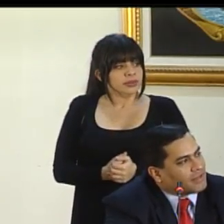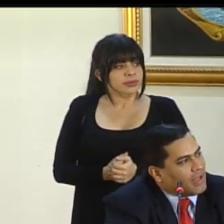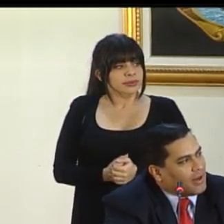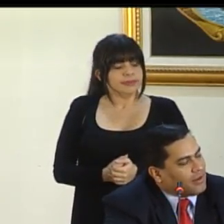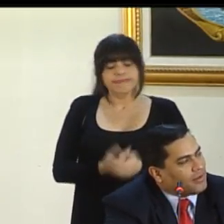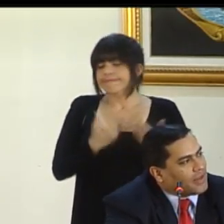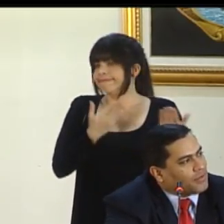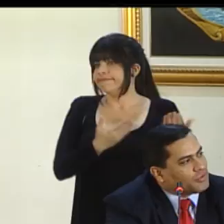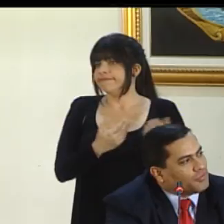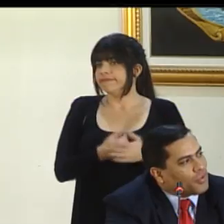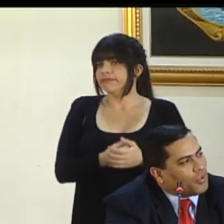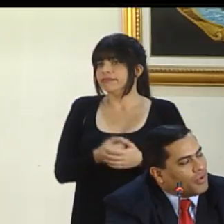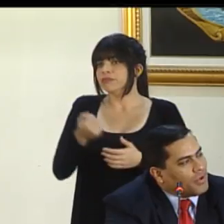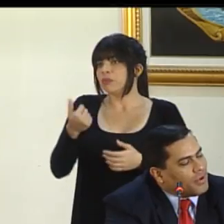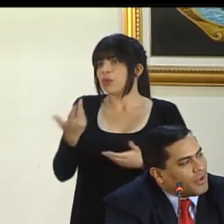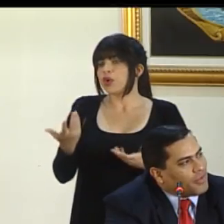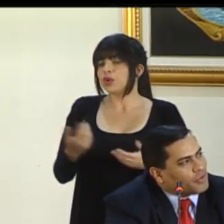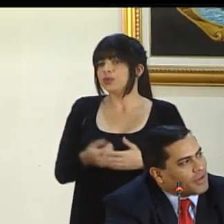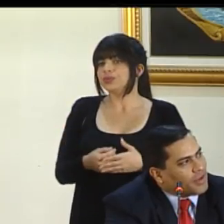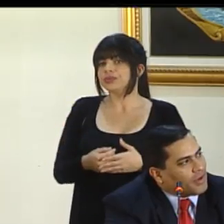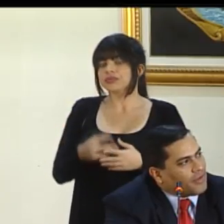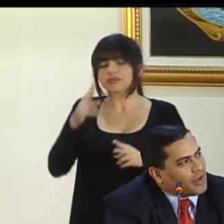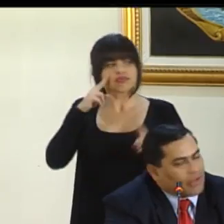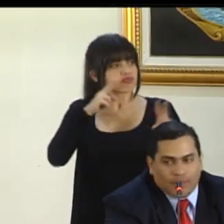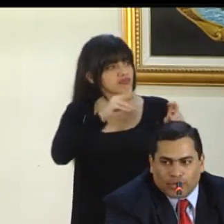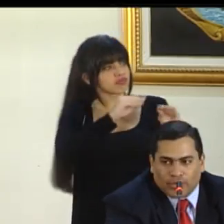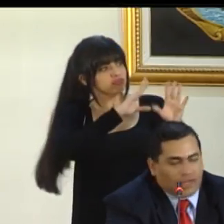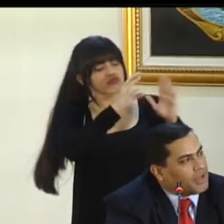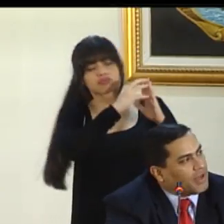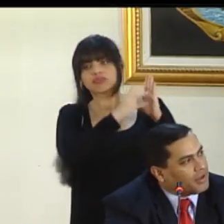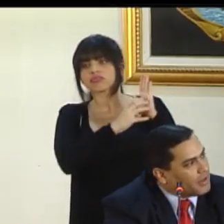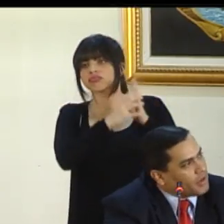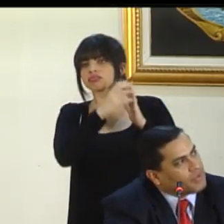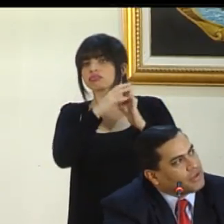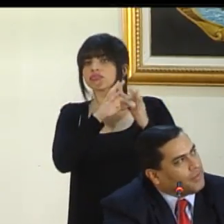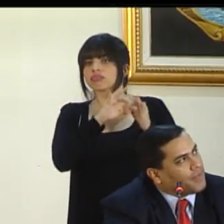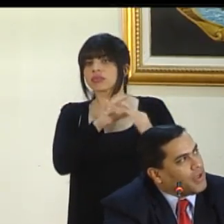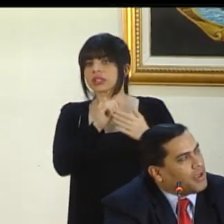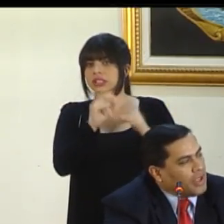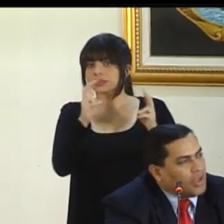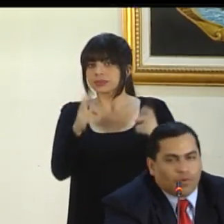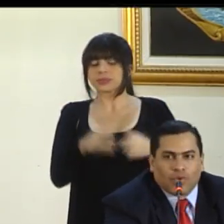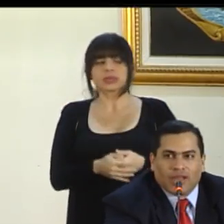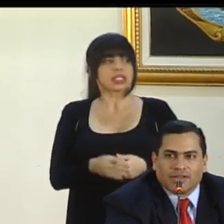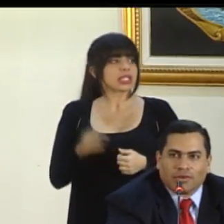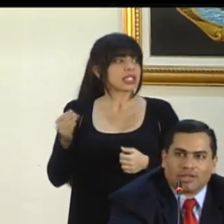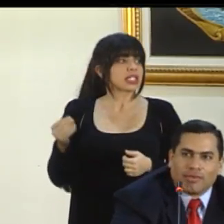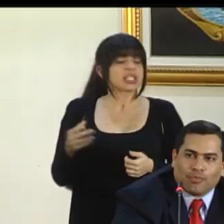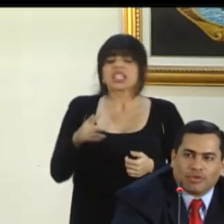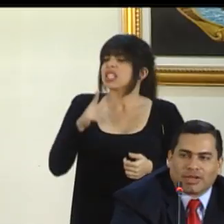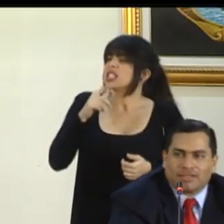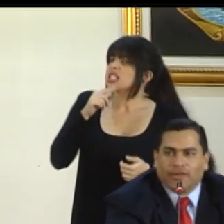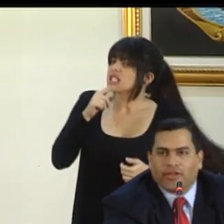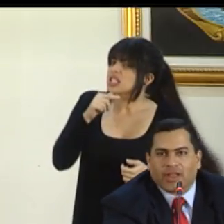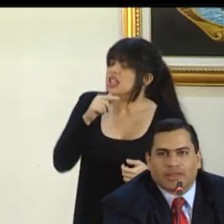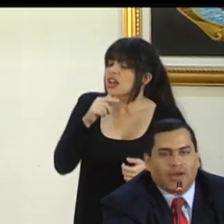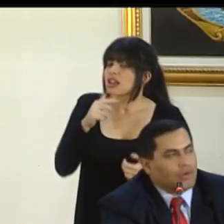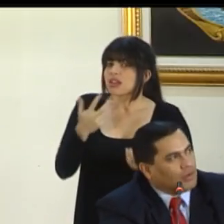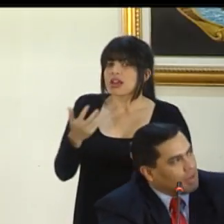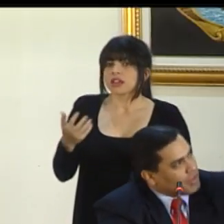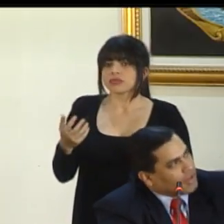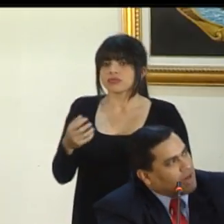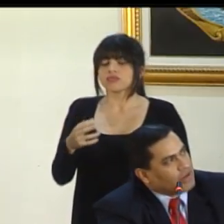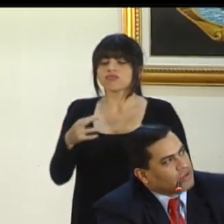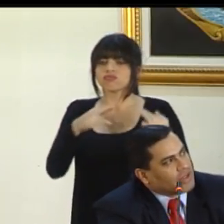Ahí está digamos, un poco visualizado gráficamente por dónde anda la cuestión y quiénes son los que me impulsan hacia arriba y hacia